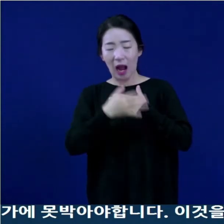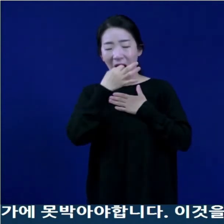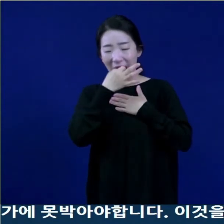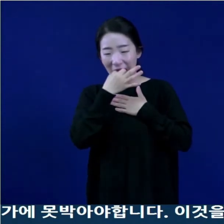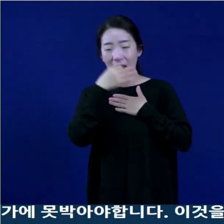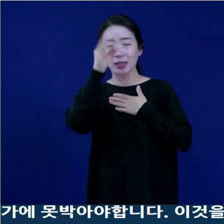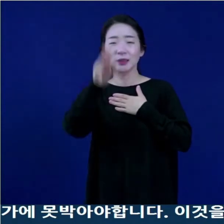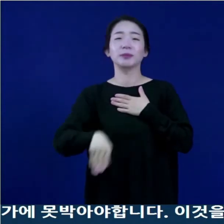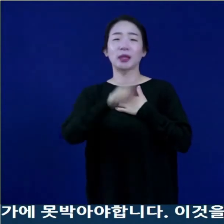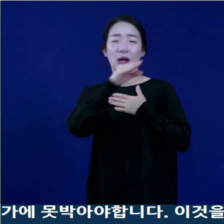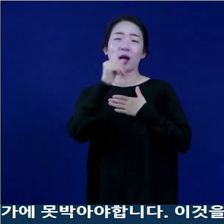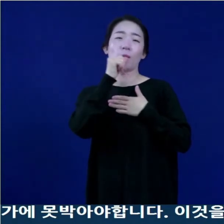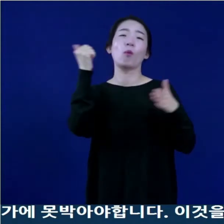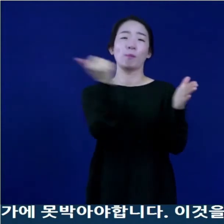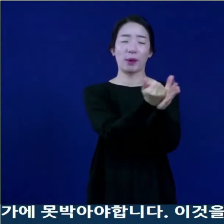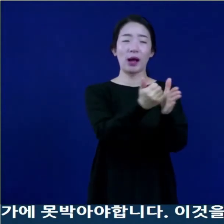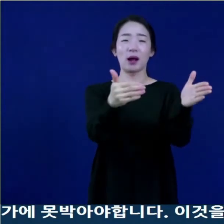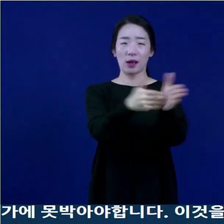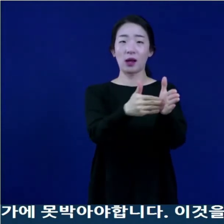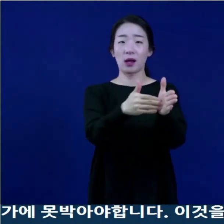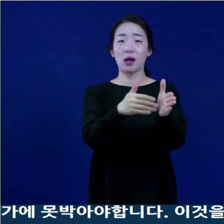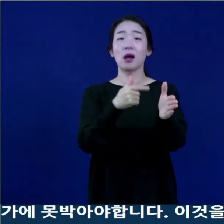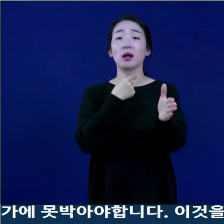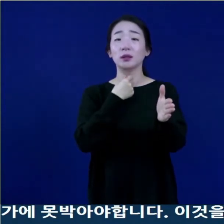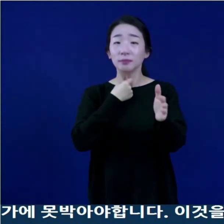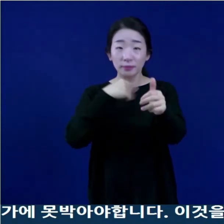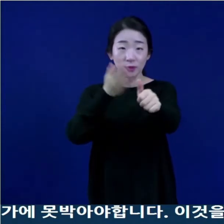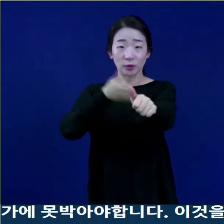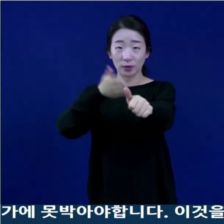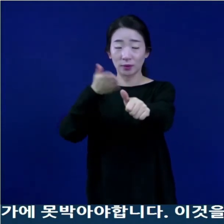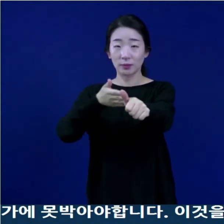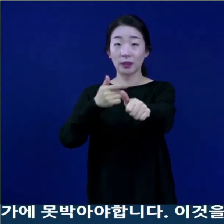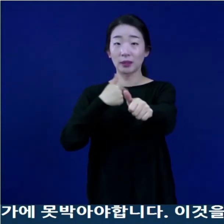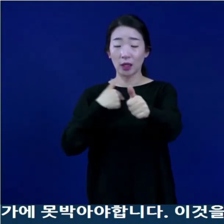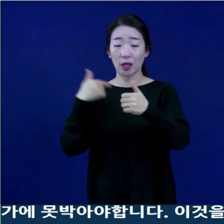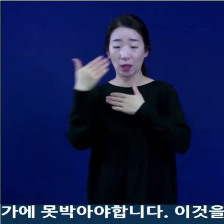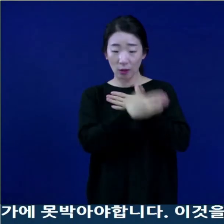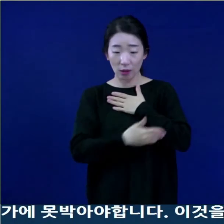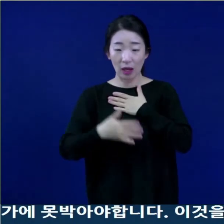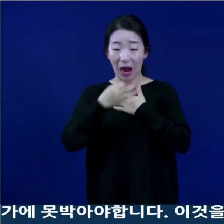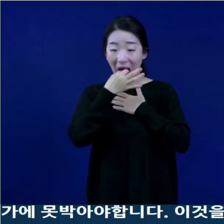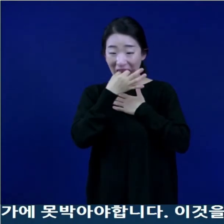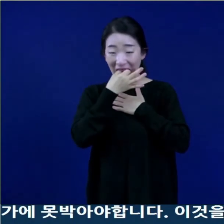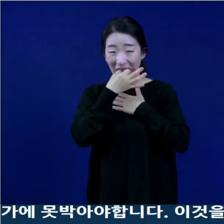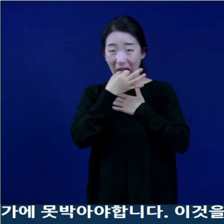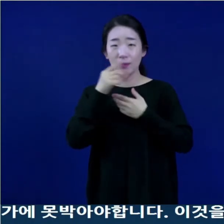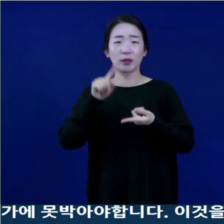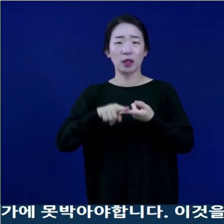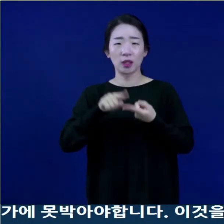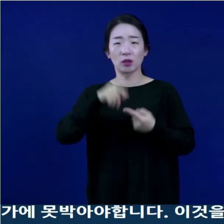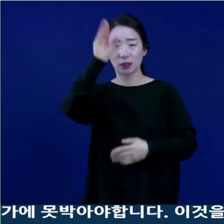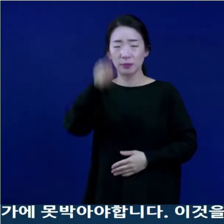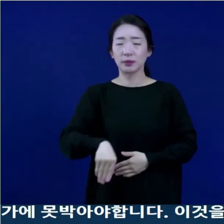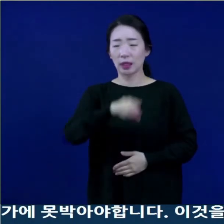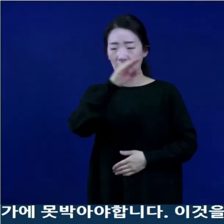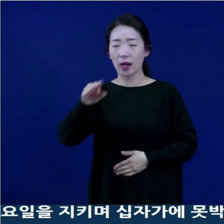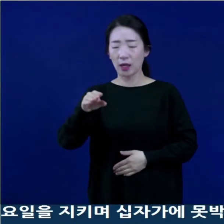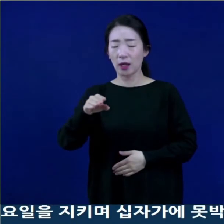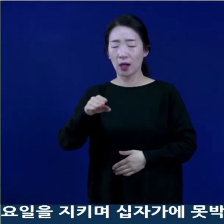바울은 선포하고 있습니다. 여러분, 어떻게 여러분의 욕심과 정욕을 오늘 하루만이라도 십자가에 못 박는